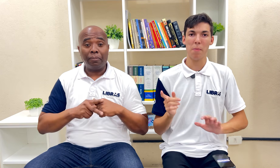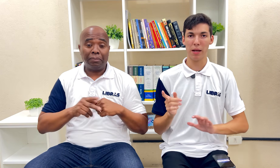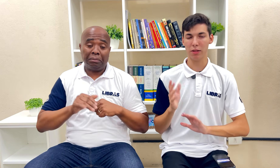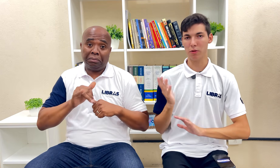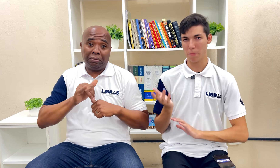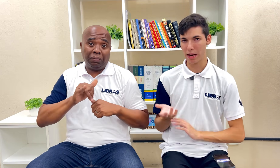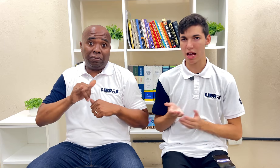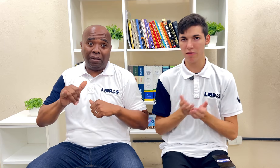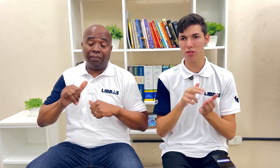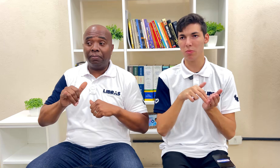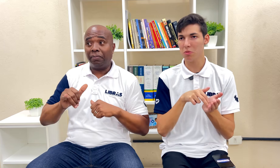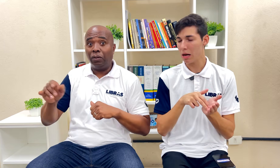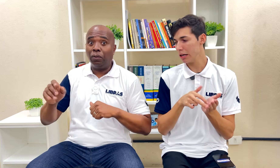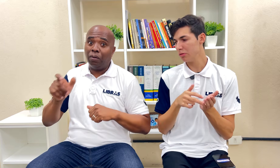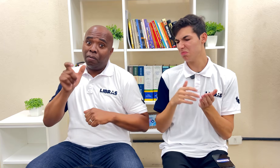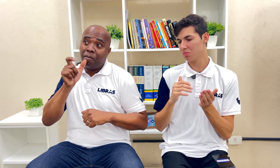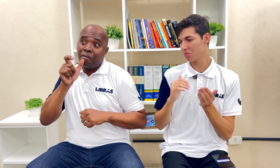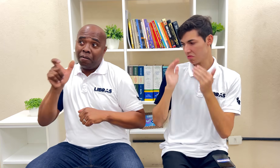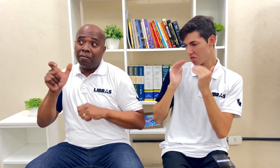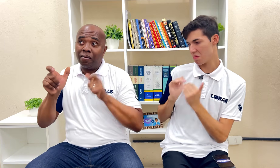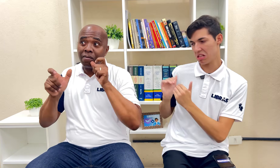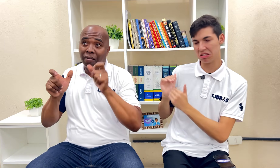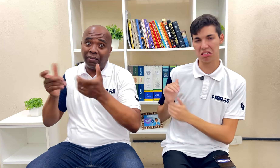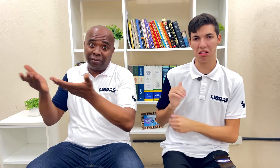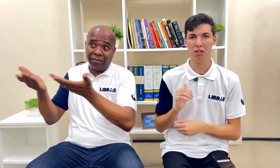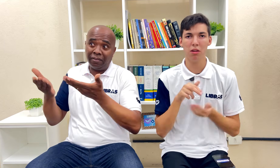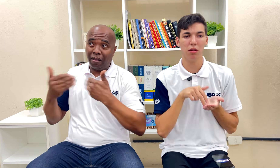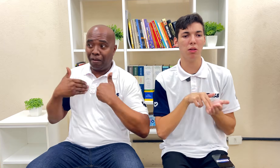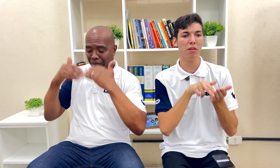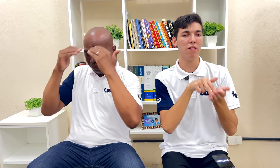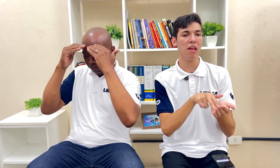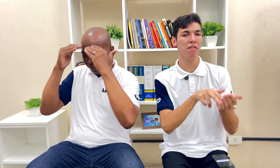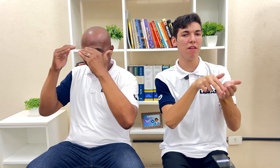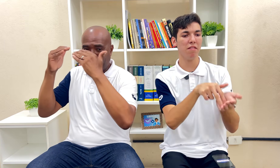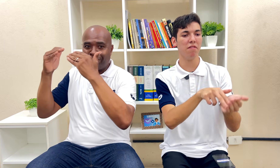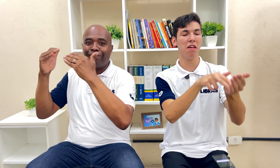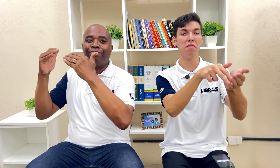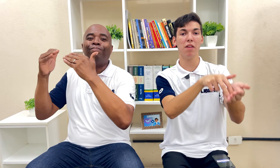pela tua palavra, sobe no barco, obedecer. Então vem,